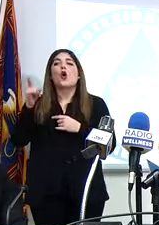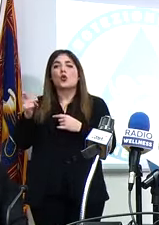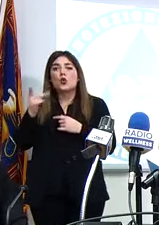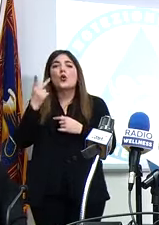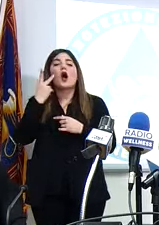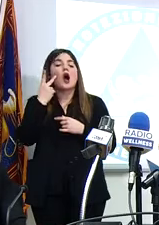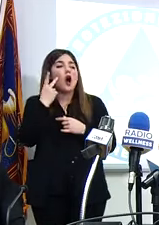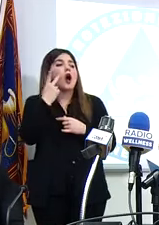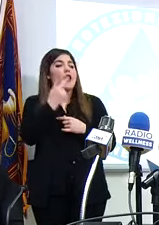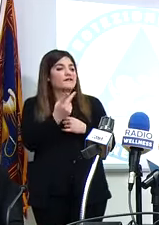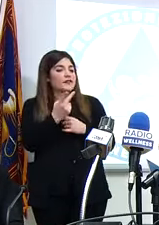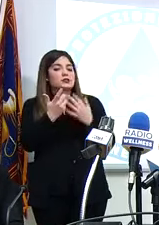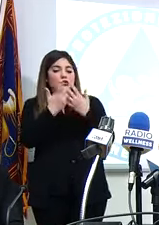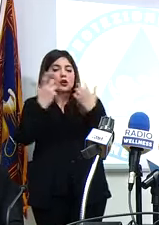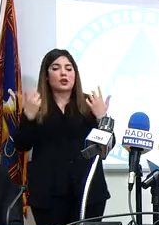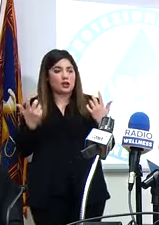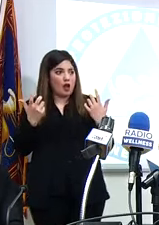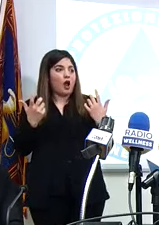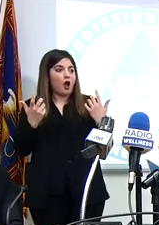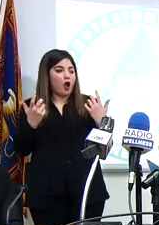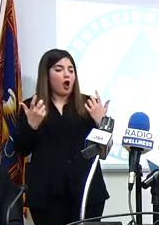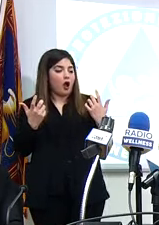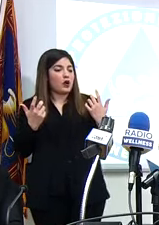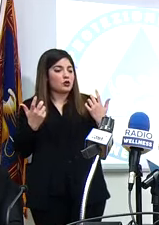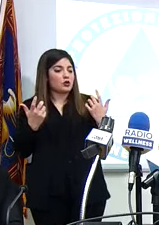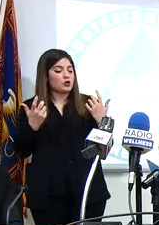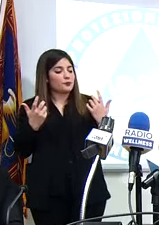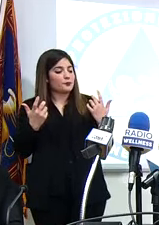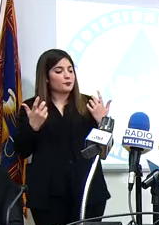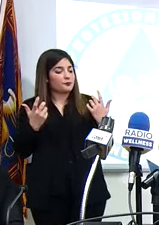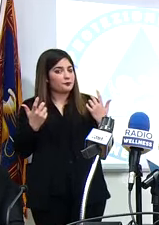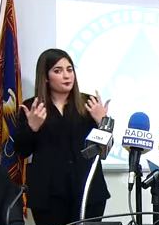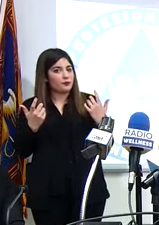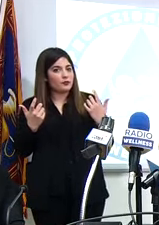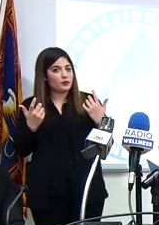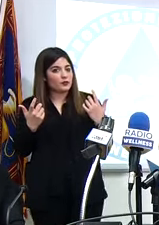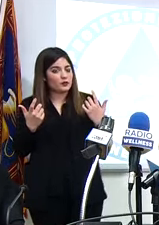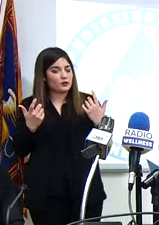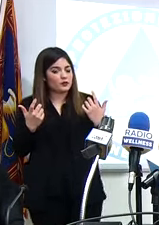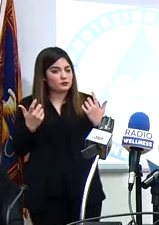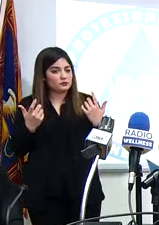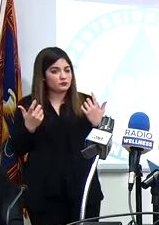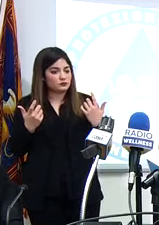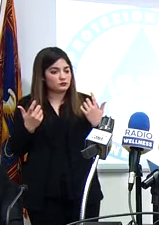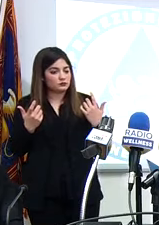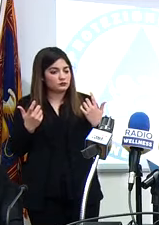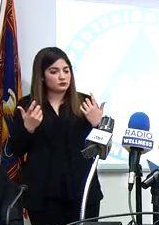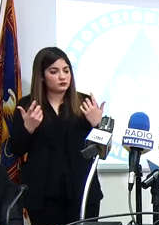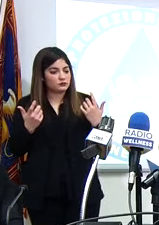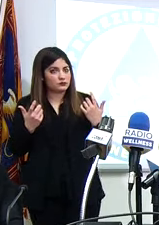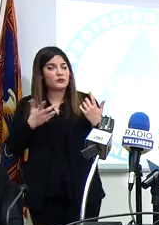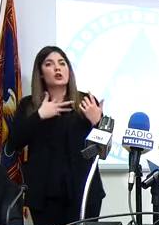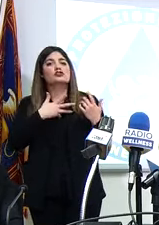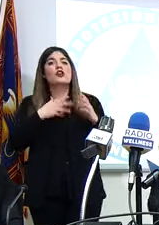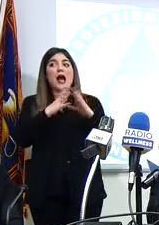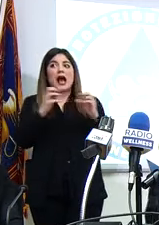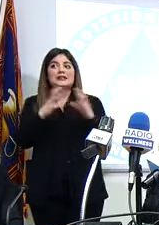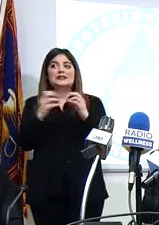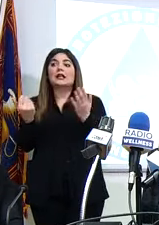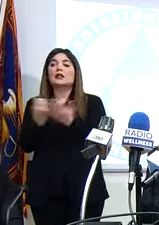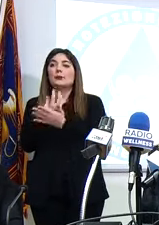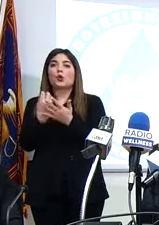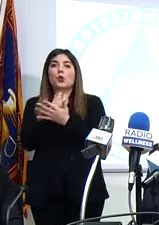diciamo, Speranza con Spam va molto d'accordo, ma ecco, anche le aziende produttrici ovviamente